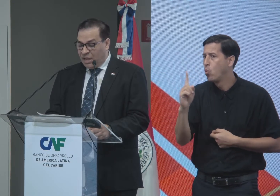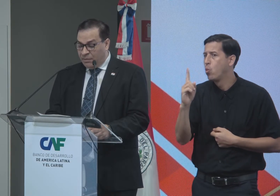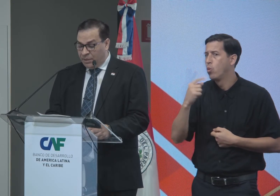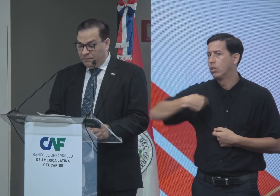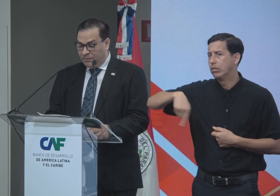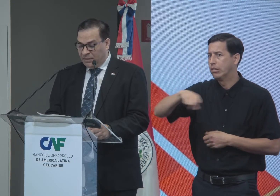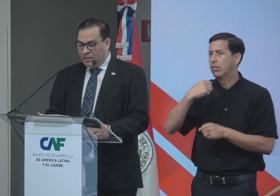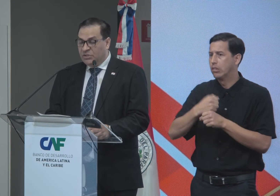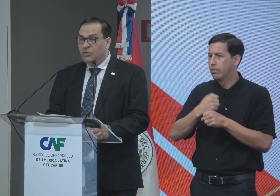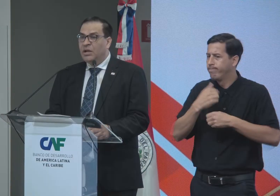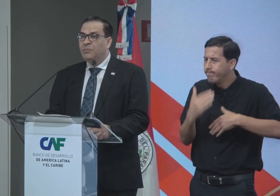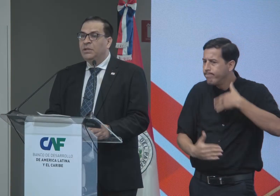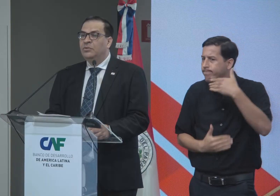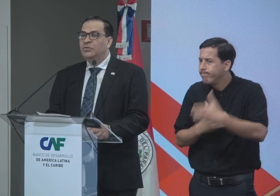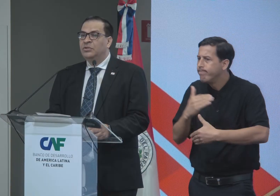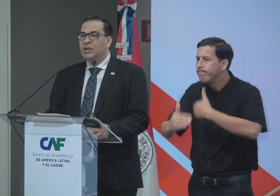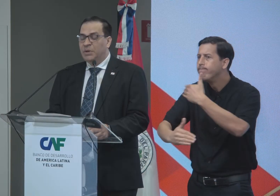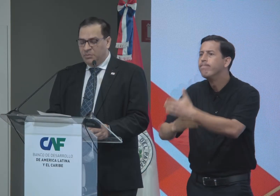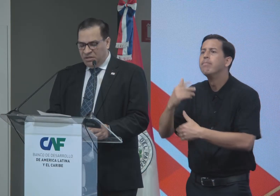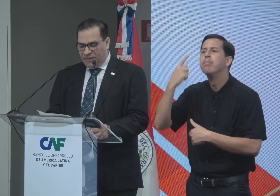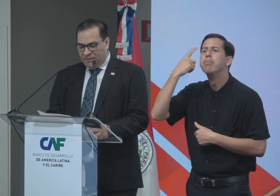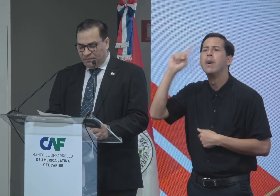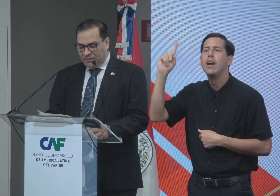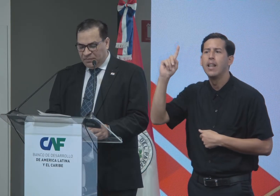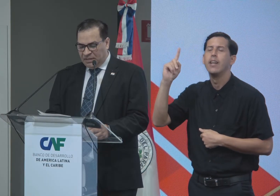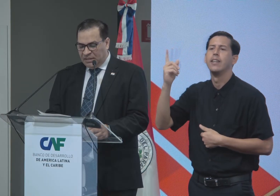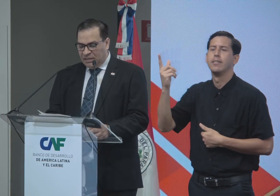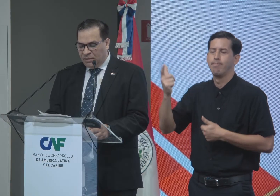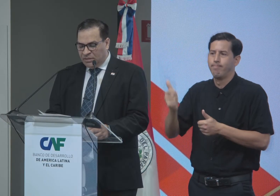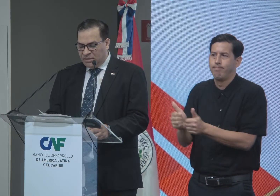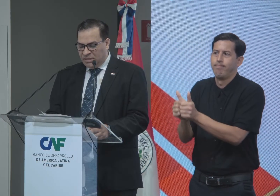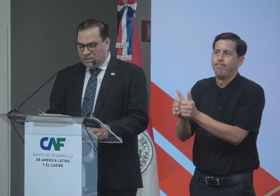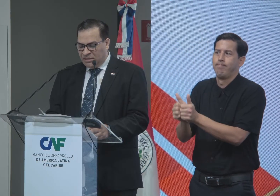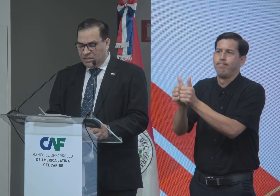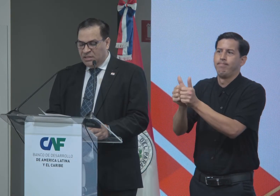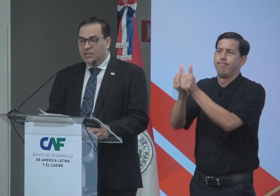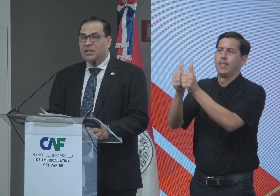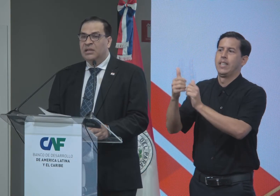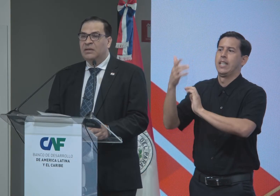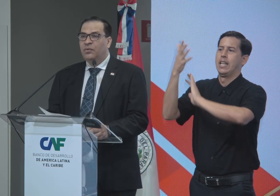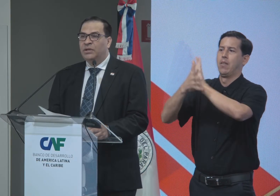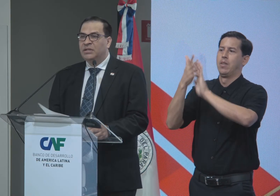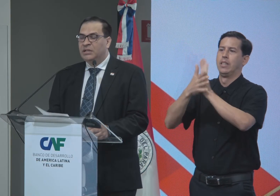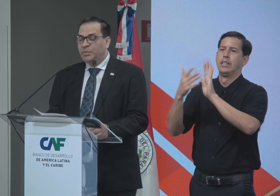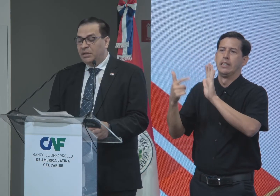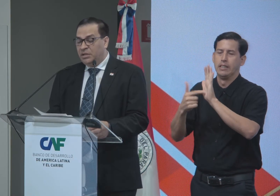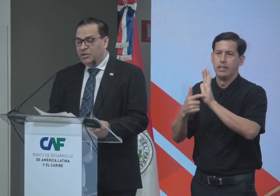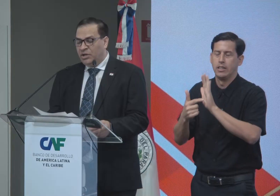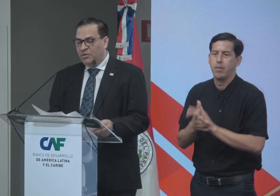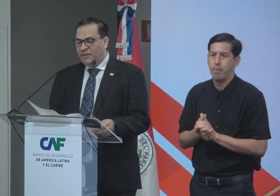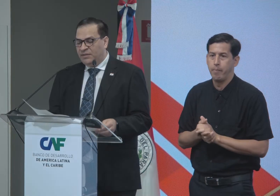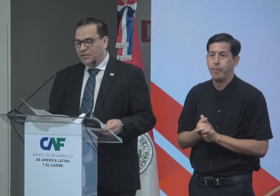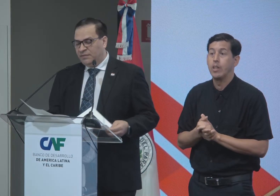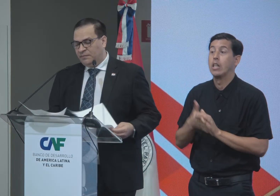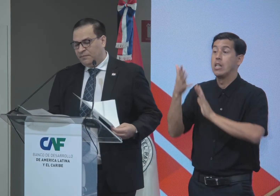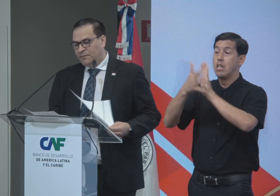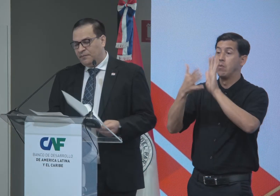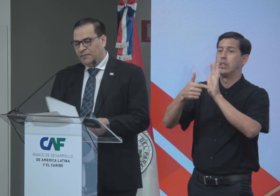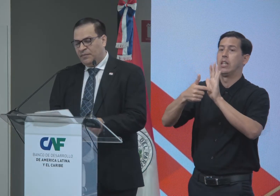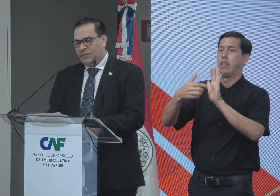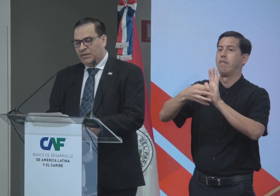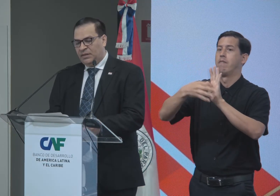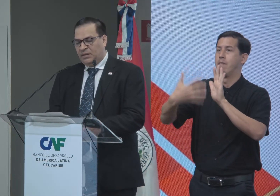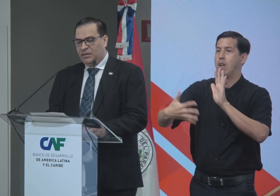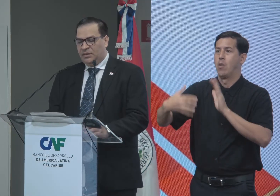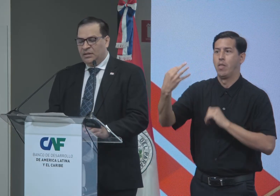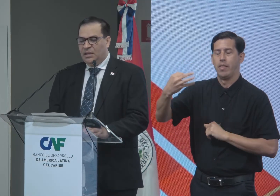se abren, son caminos que permitirán que la lengua de señas tenga la fuerza y el prestigio que merece.